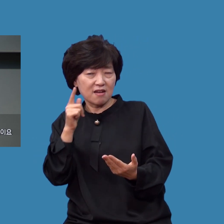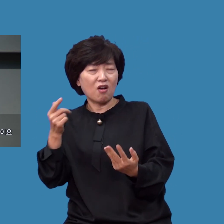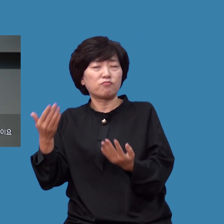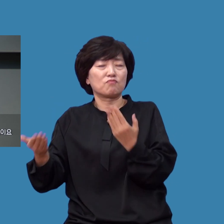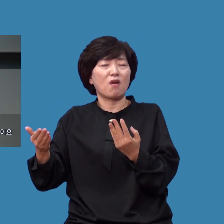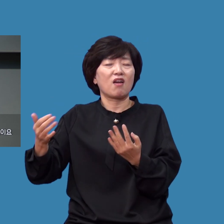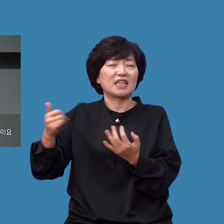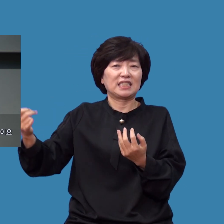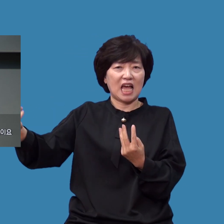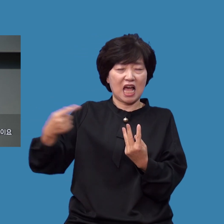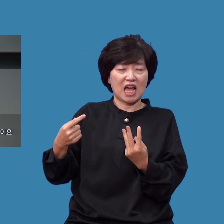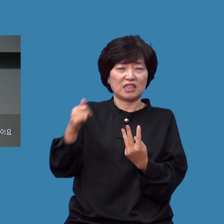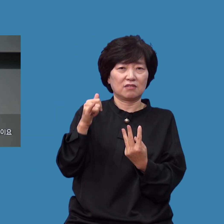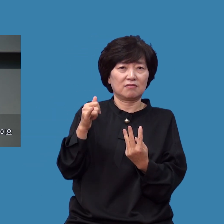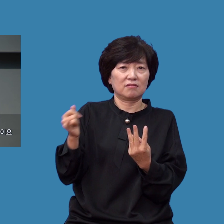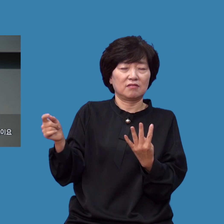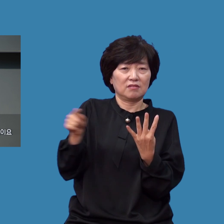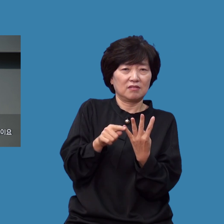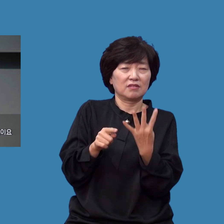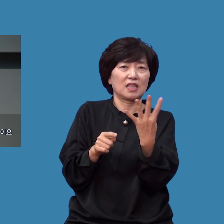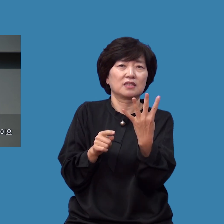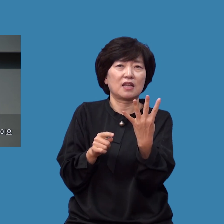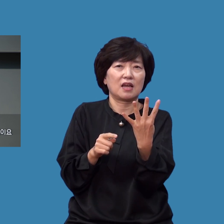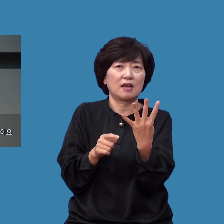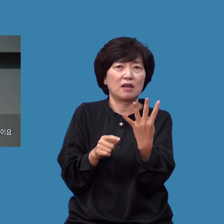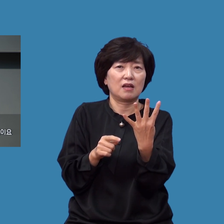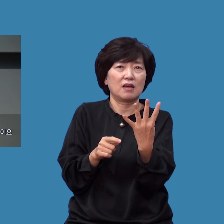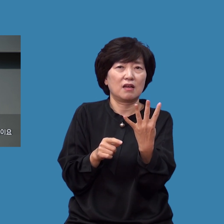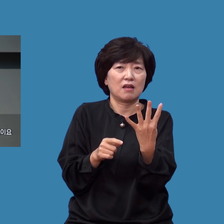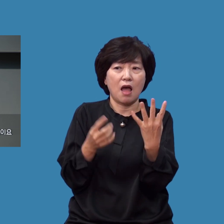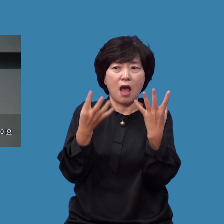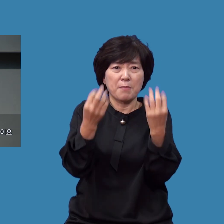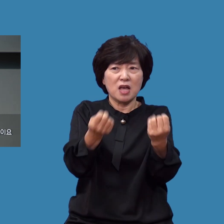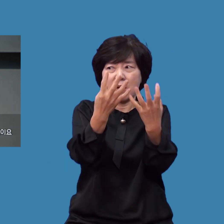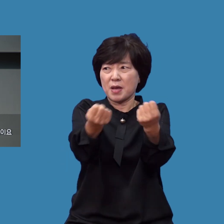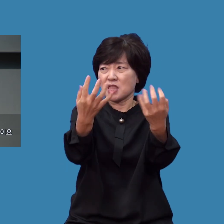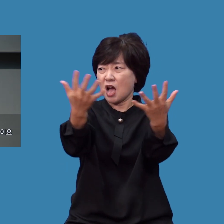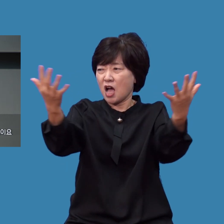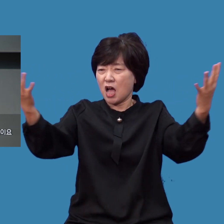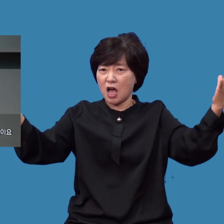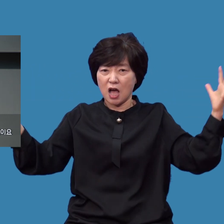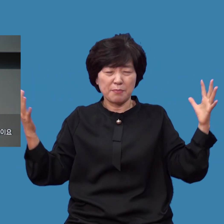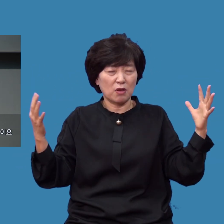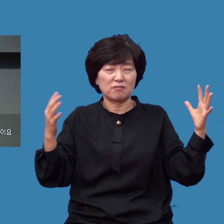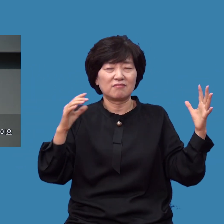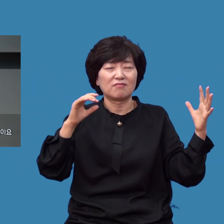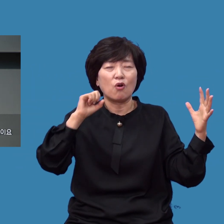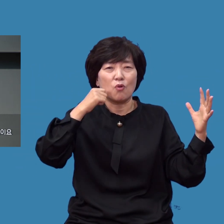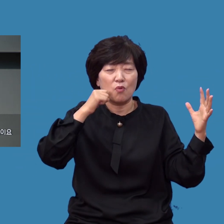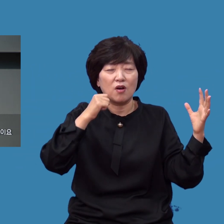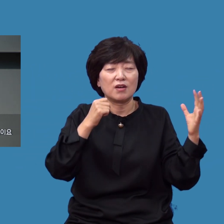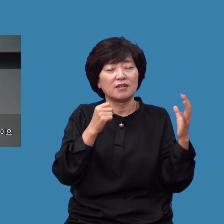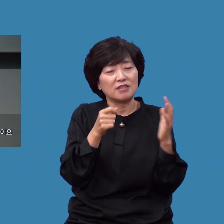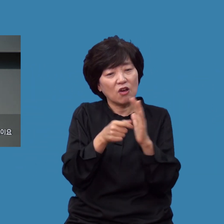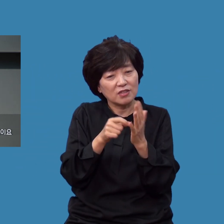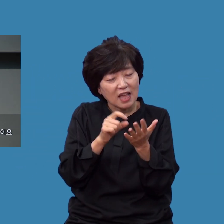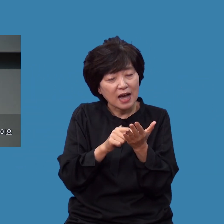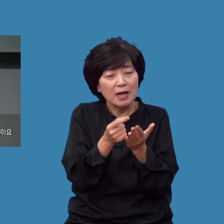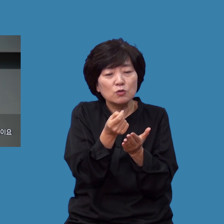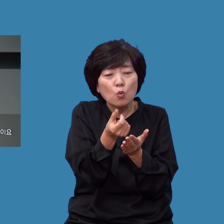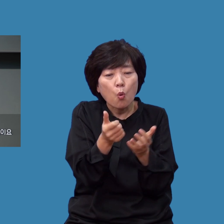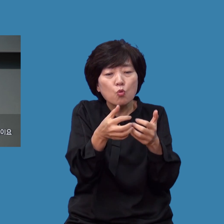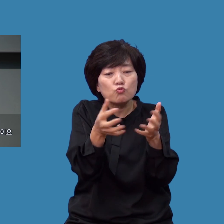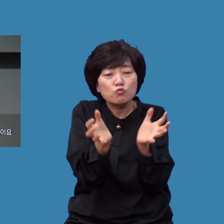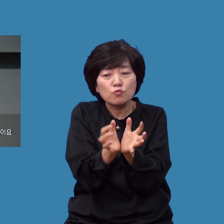거예요. 그러니까 적어도 소그룹, 너무 많으면 뭐 이게 개인적이 되기 어려우니까 하여간 적당한 소그룹이